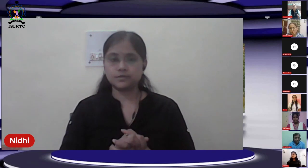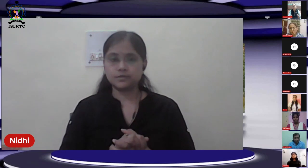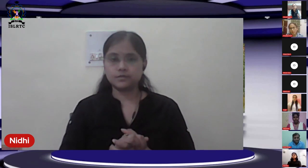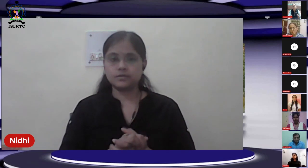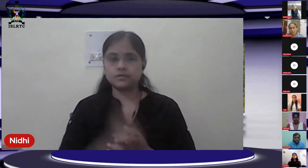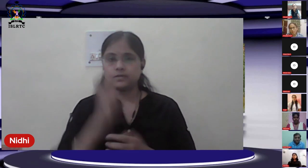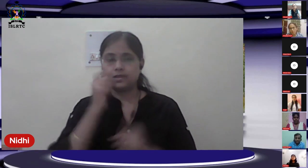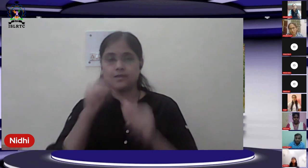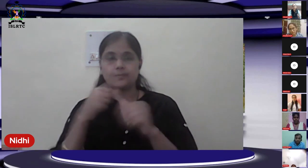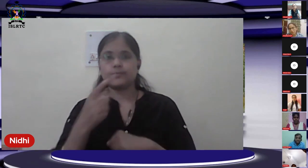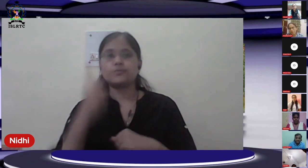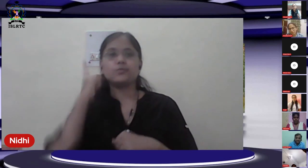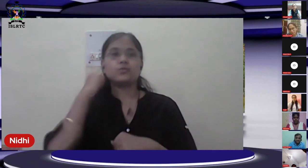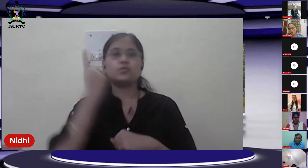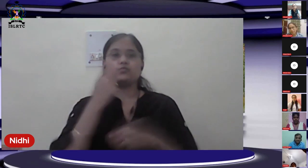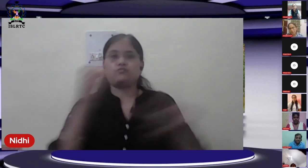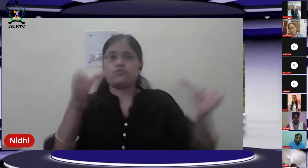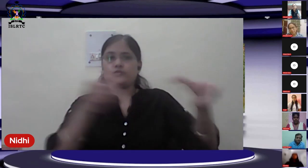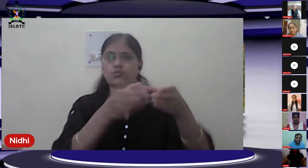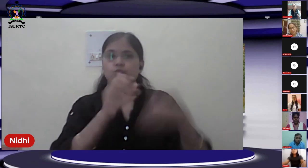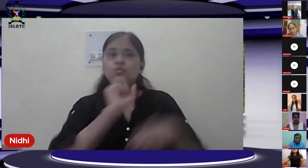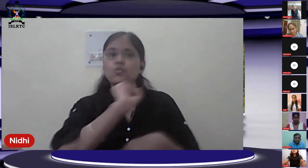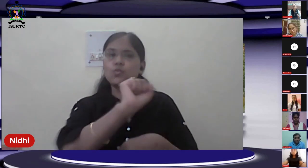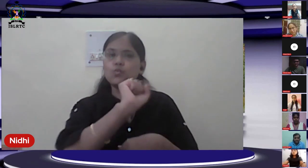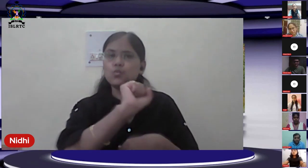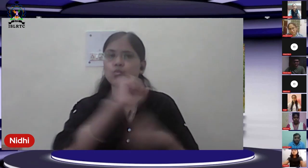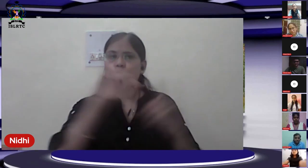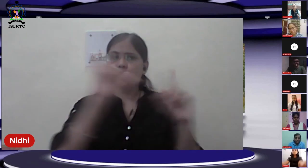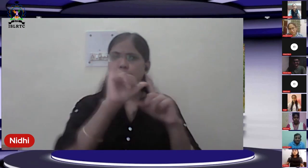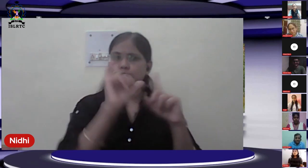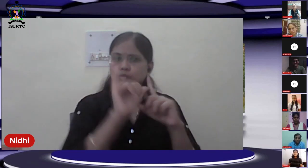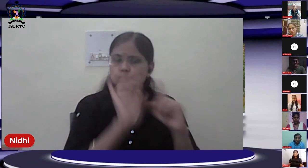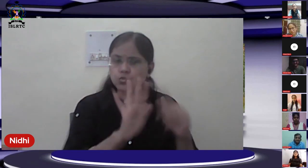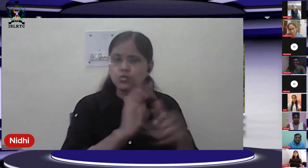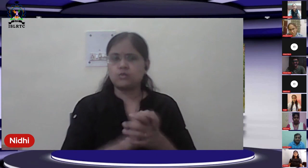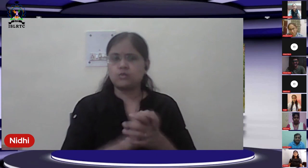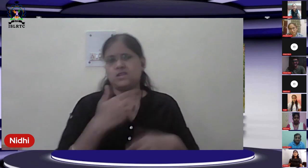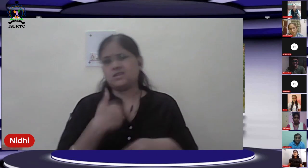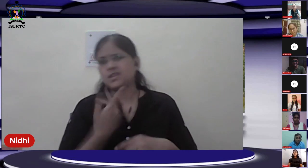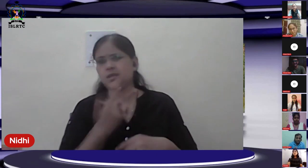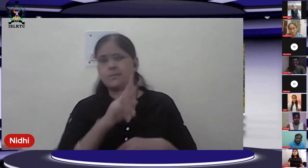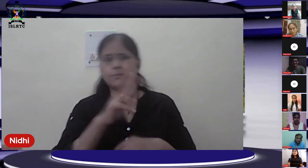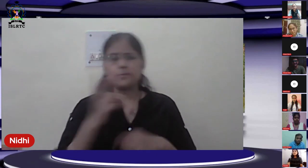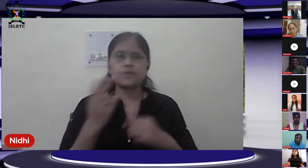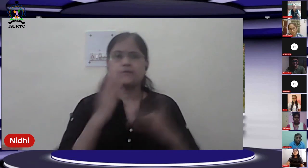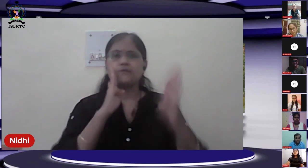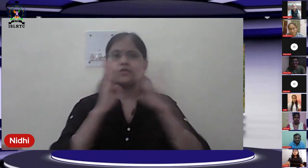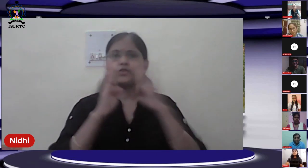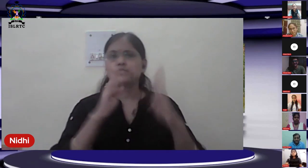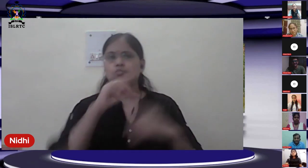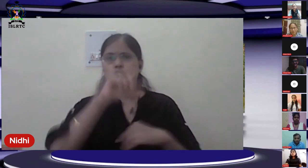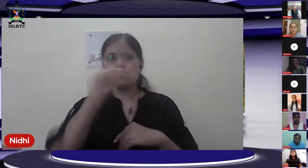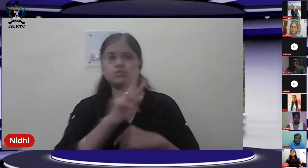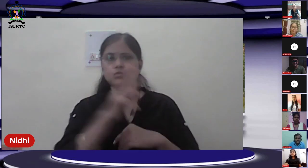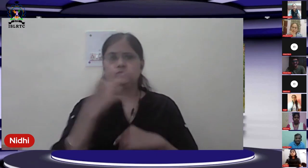के स्पेसिफिक यूट्यूब चैनल्स हैं, हम कई सोशल मीडिया यूज करते हैं जिसके माध्यम से हम उनको अवेयर करने की कोशिश करते